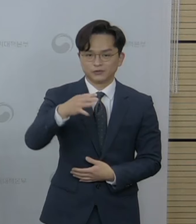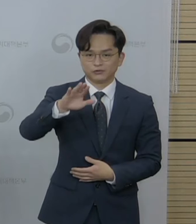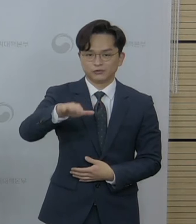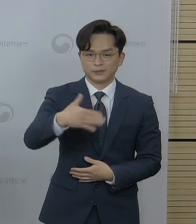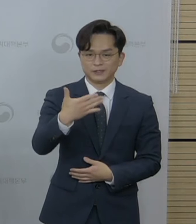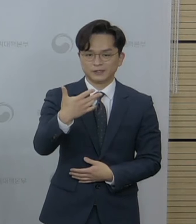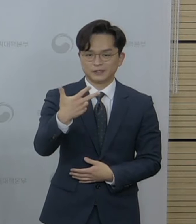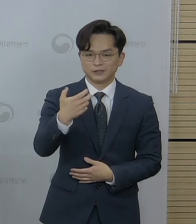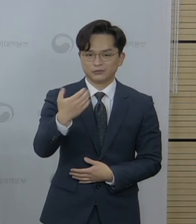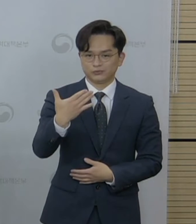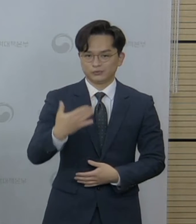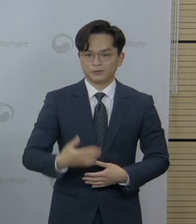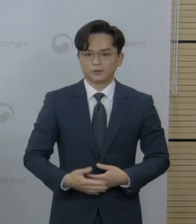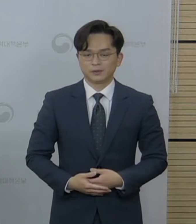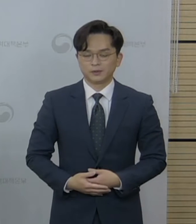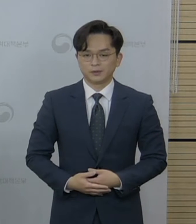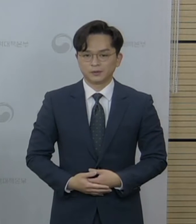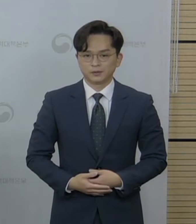64,979명입니다.